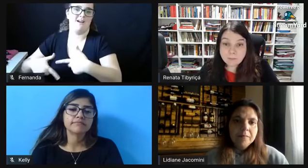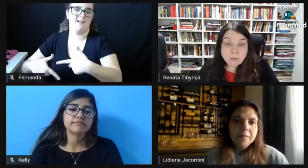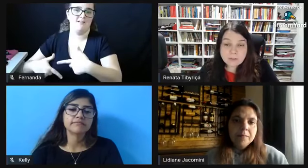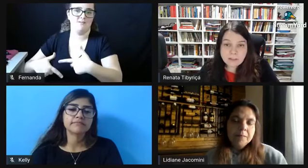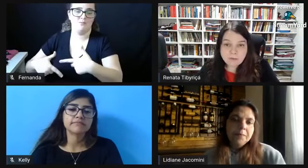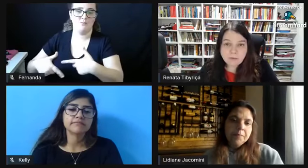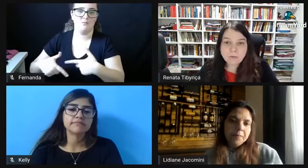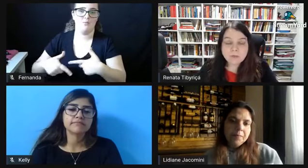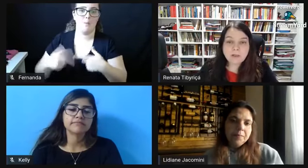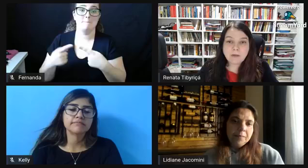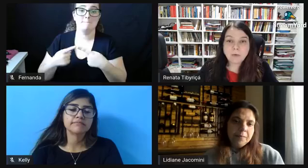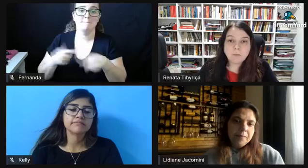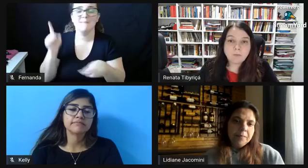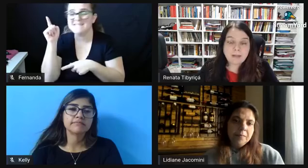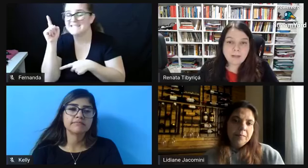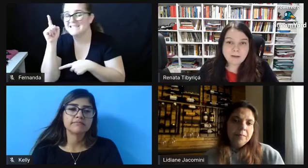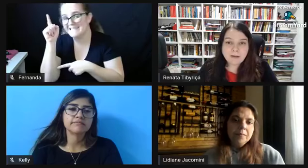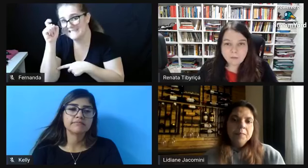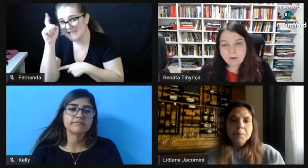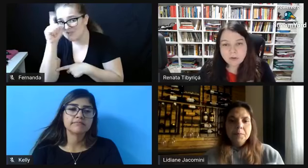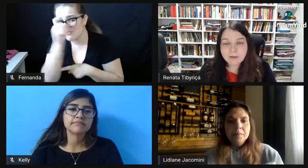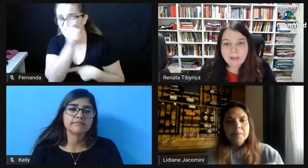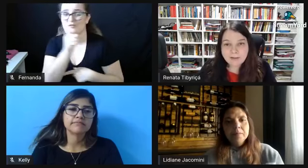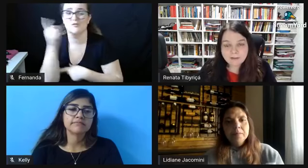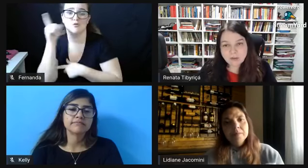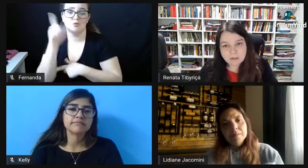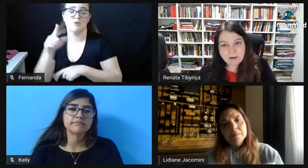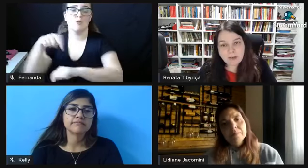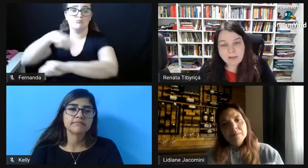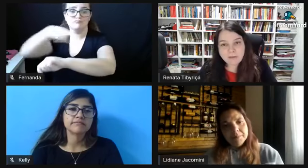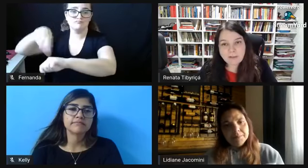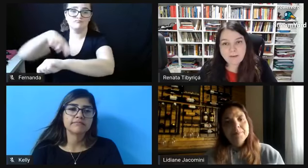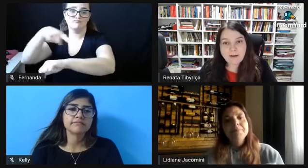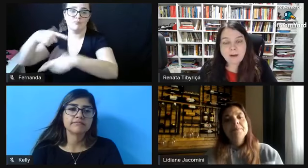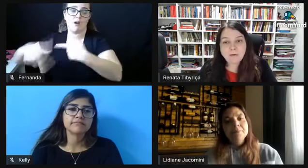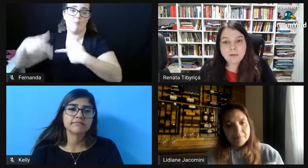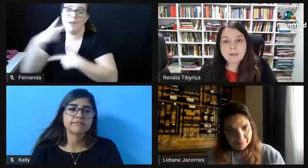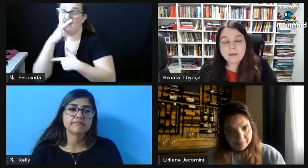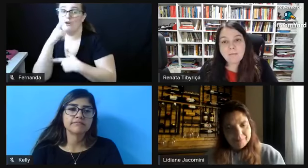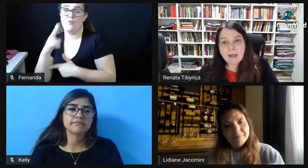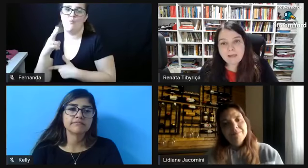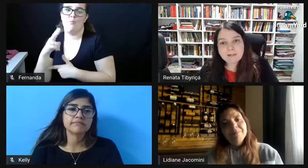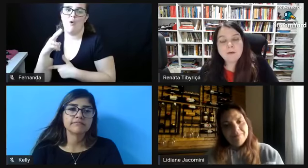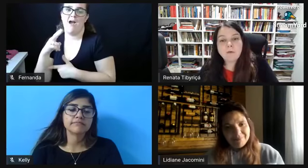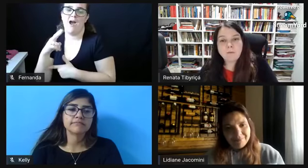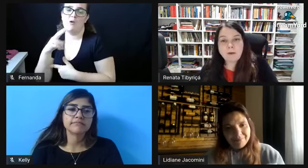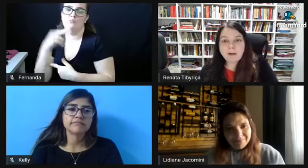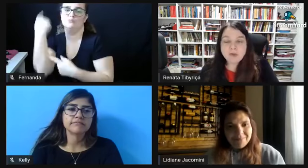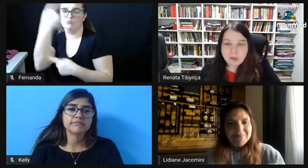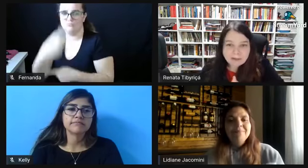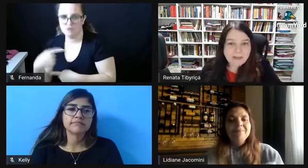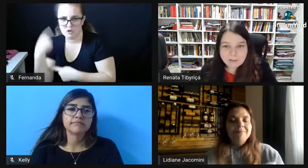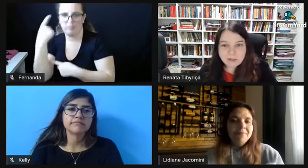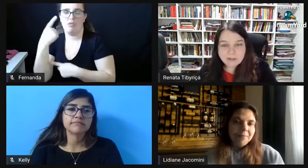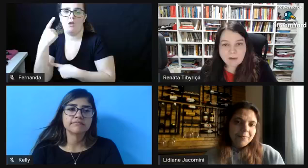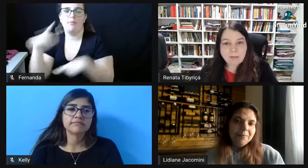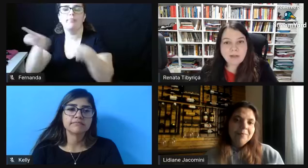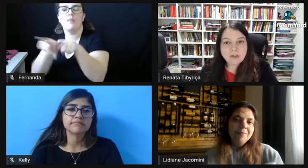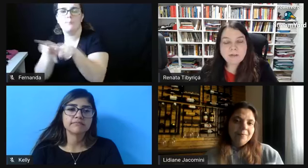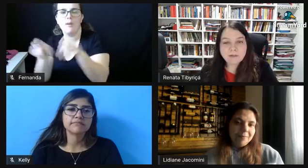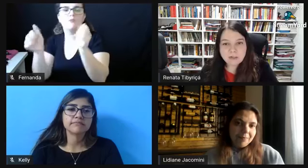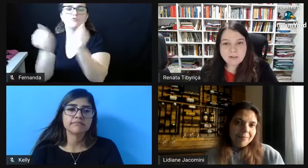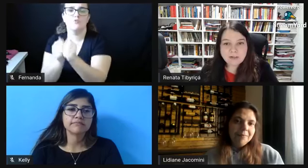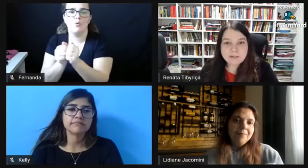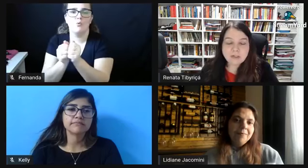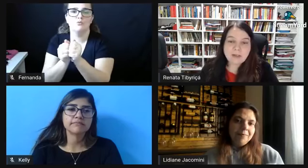é impossível ele conseguir cumprir uma jornada de trabalho integral e mais uma jornada de